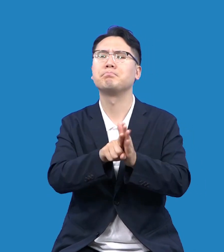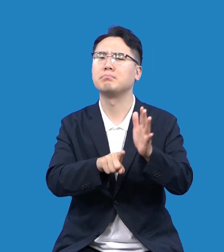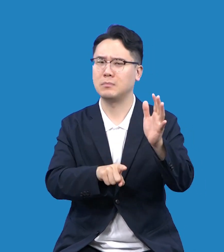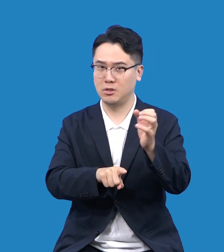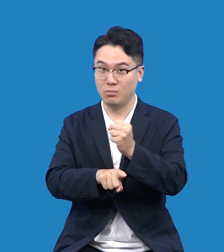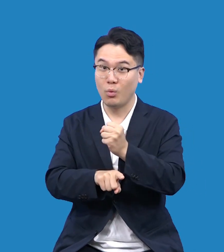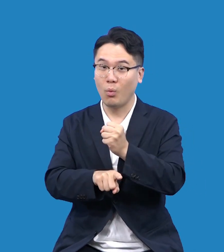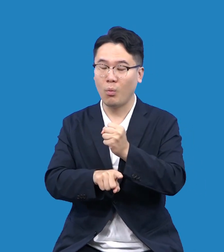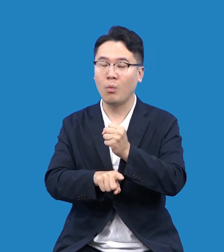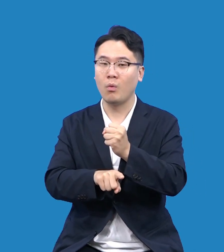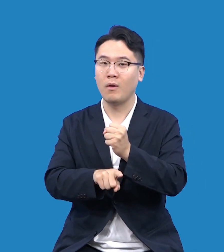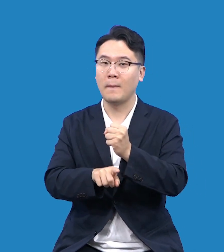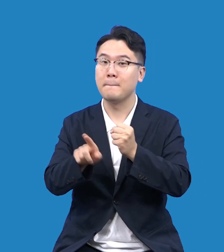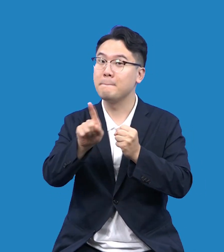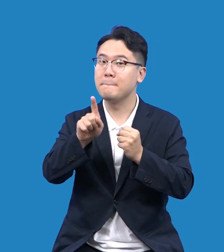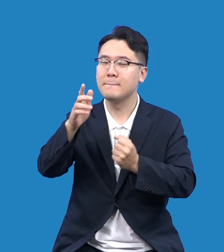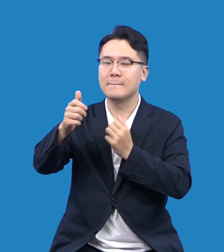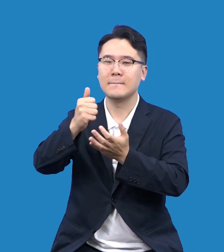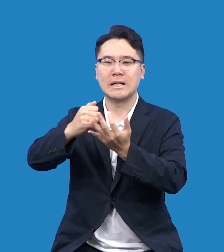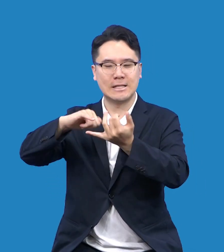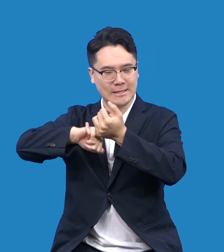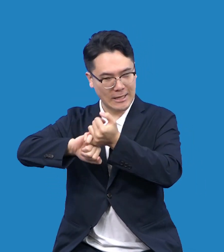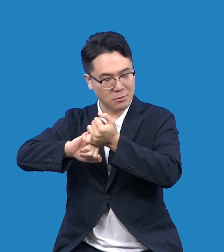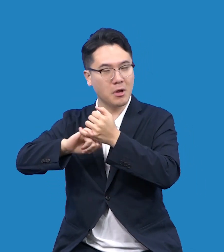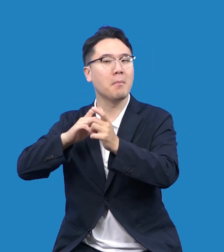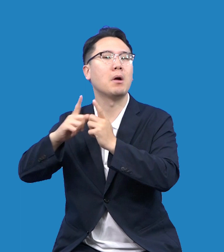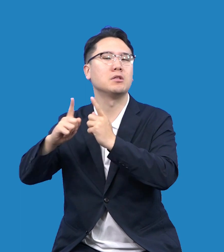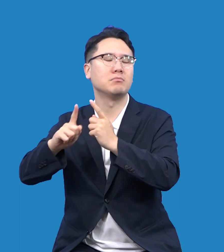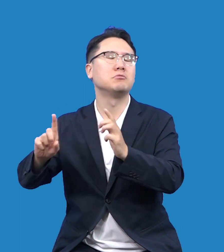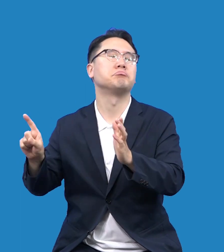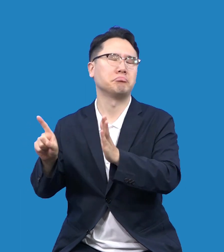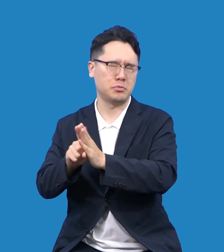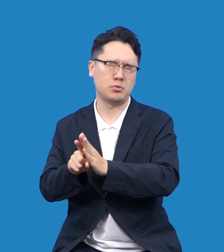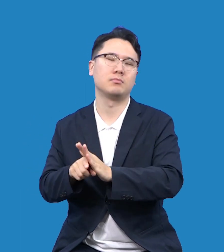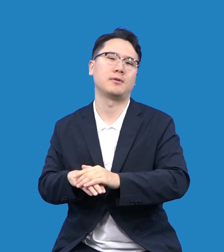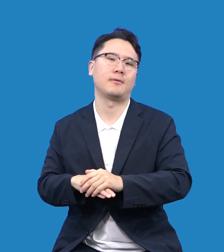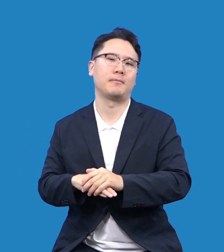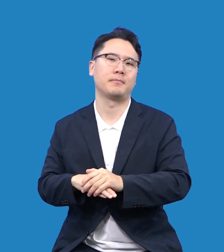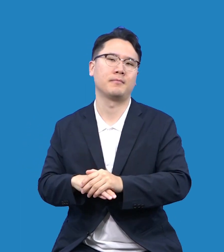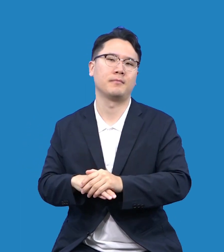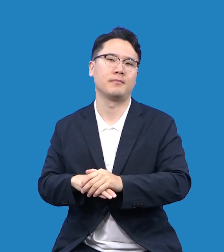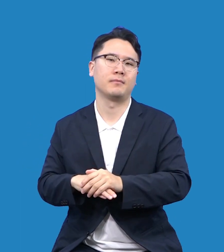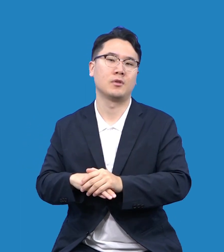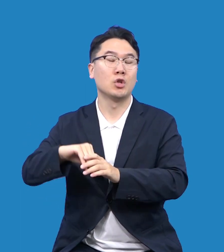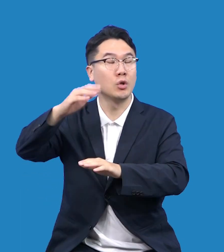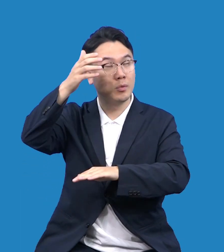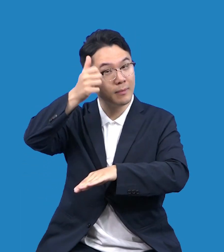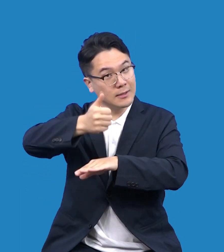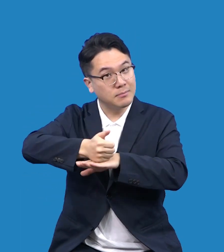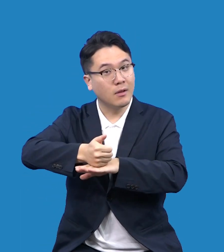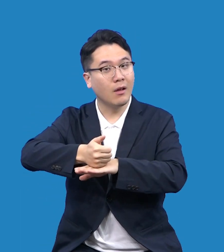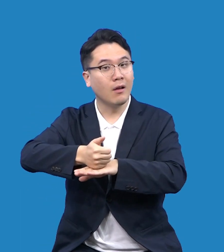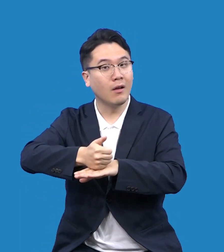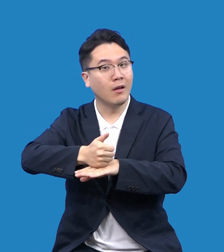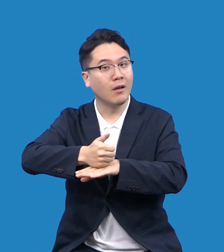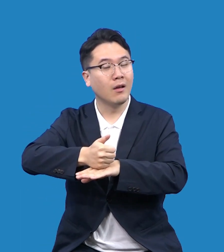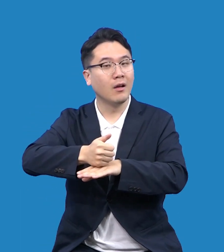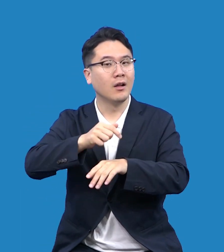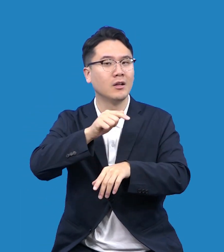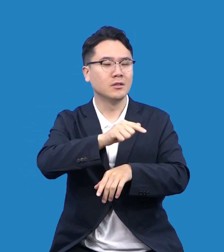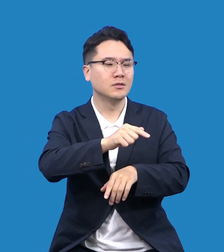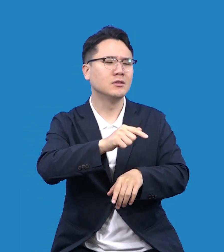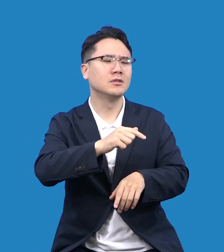아직도 믿었어요. 하나님의 약속의 말씀을 믿었어요. 그리고 마침내 불가능한 그때